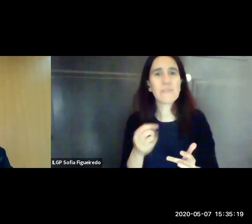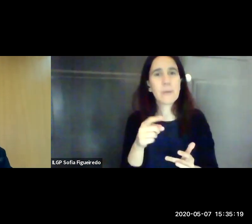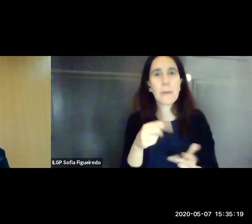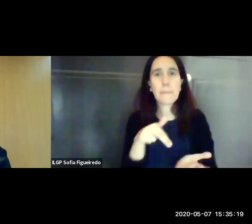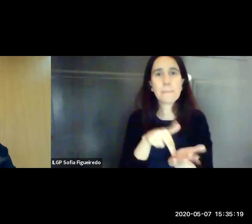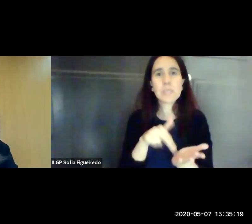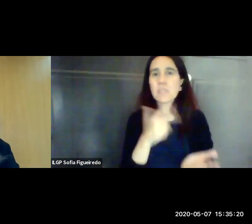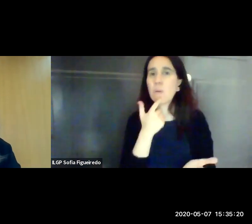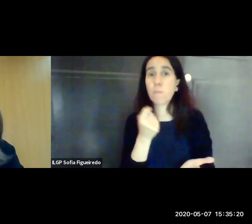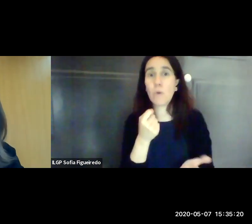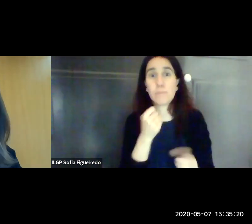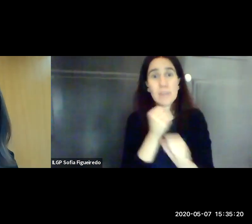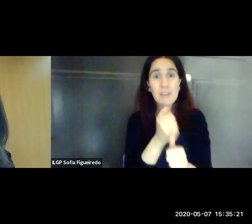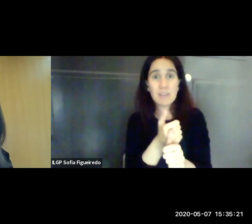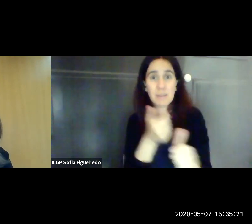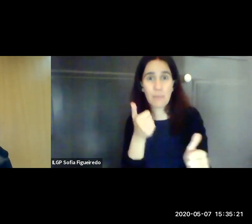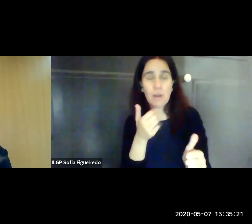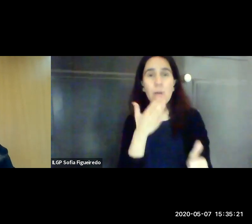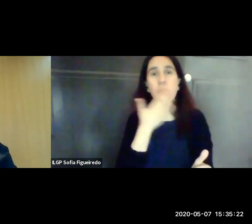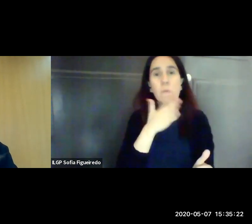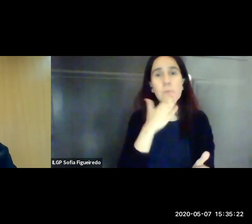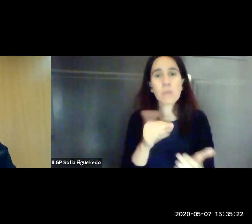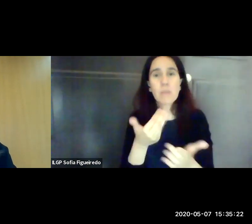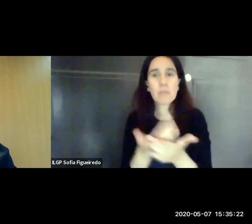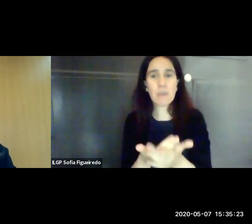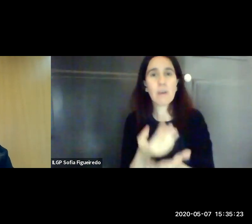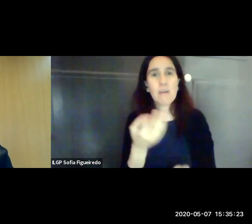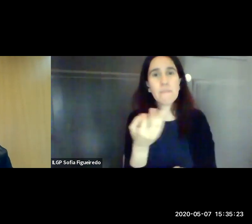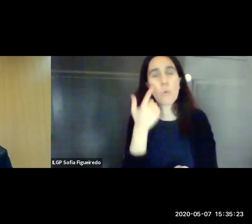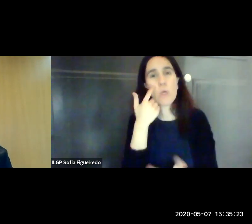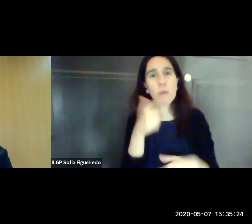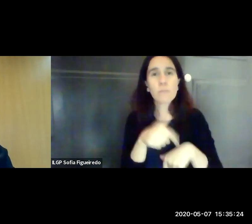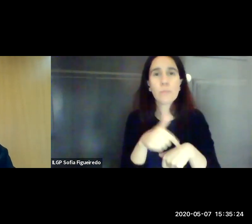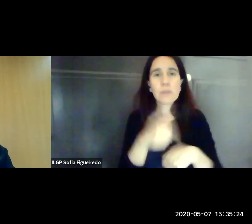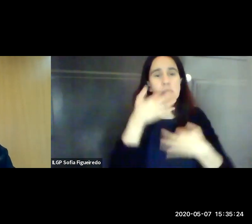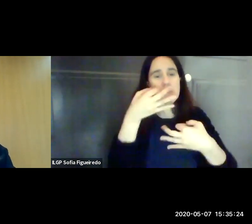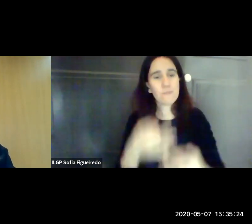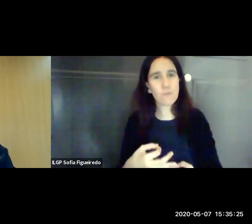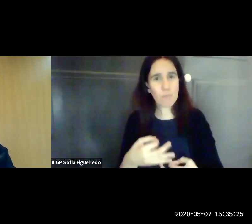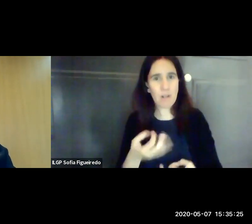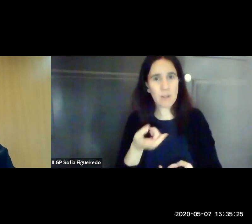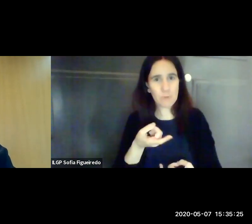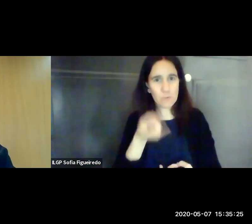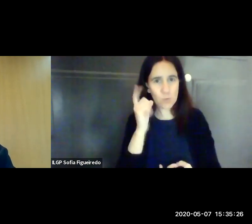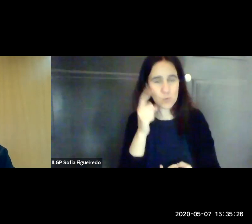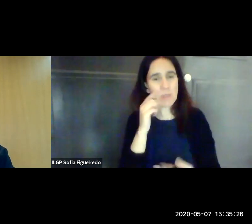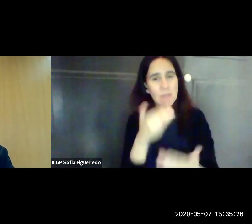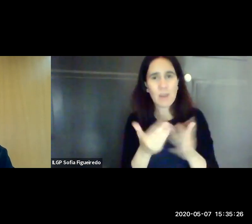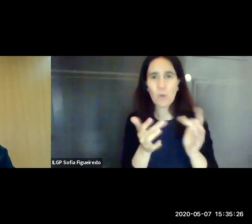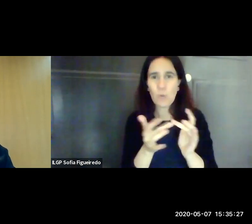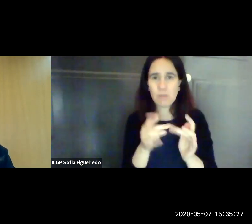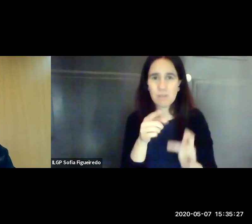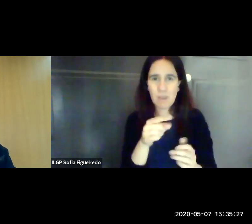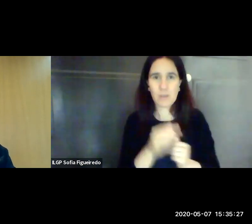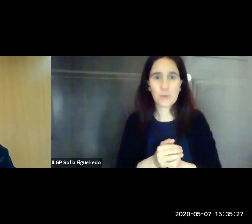por isso estamos em teletrabalho, mas pelo menos promover que hajam momentos informais que permitam esse contacto. A